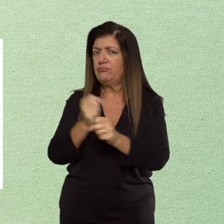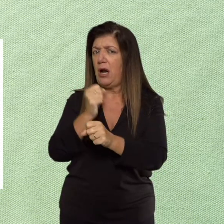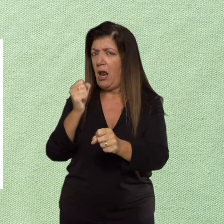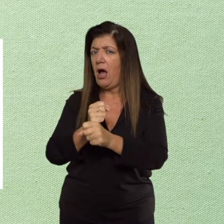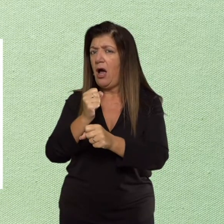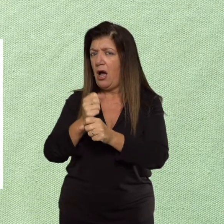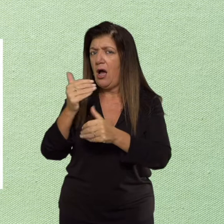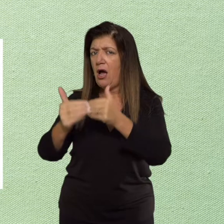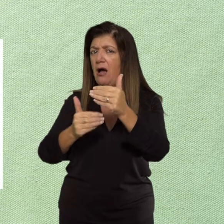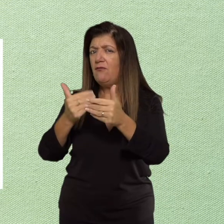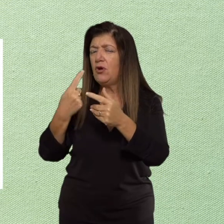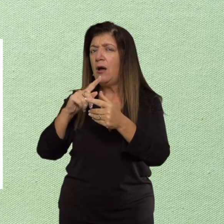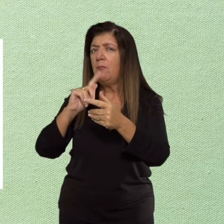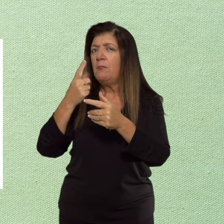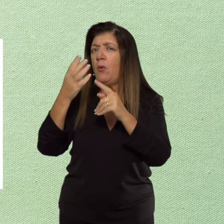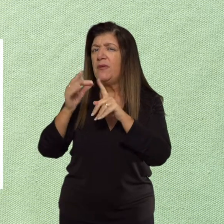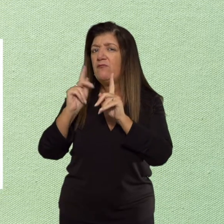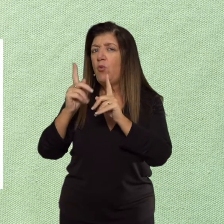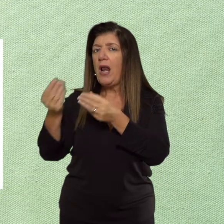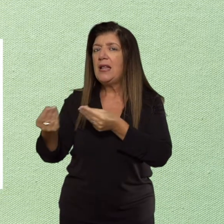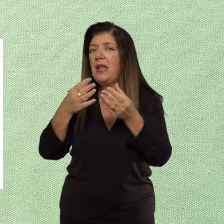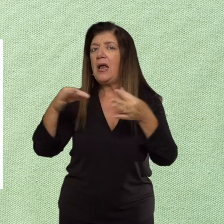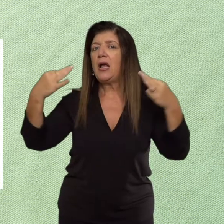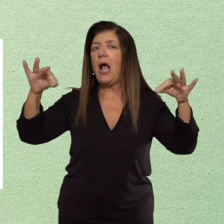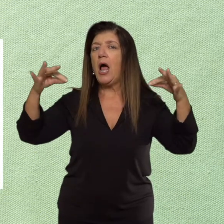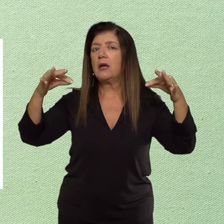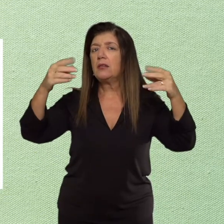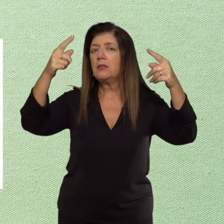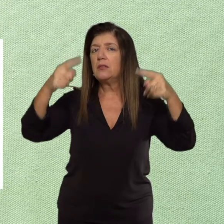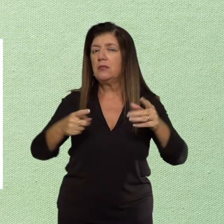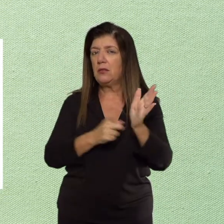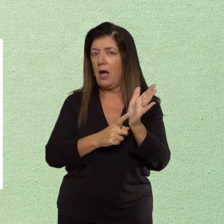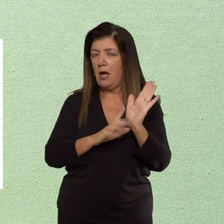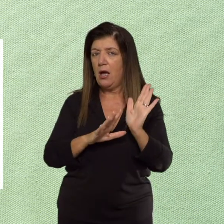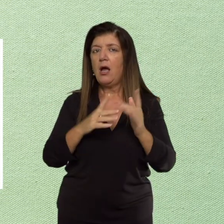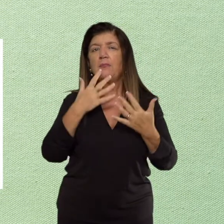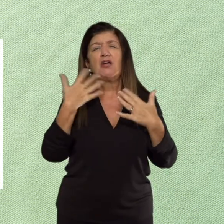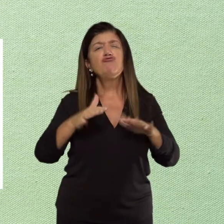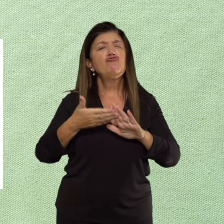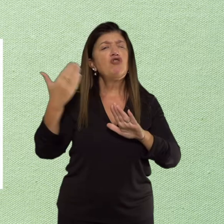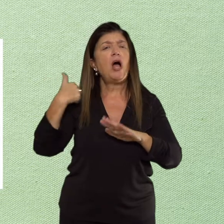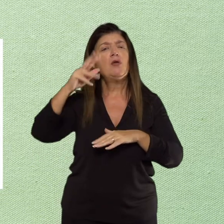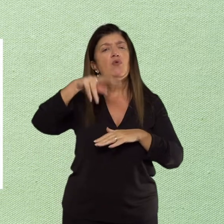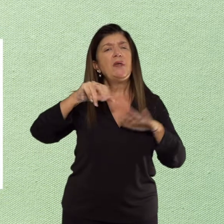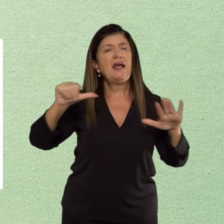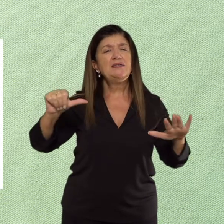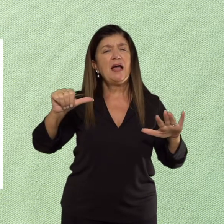creare proprio una carta. A parte che già nel 2006, con il trattato sui diritti delle persone